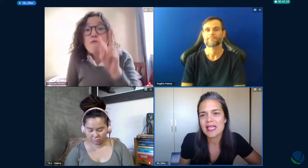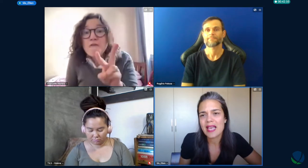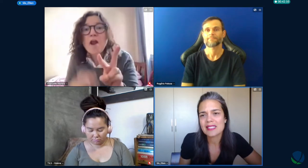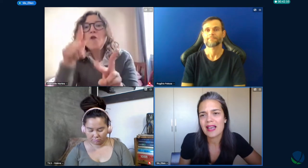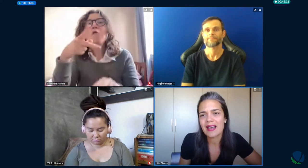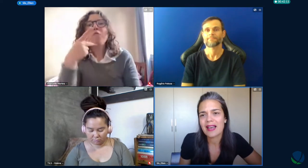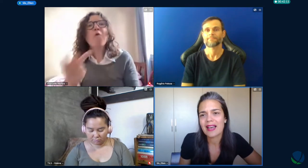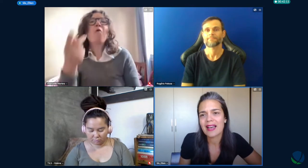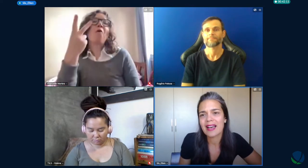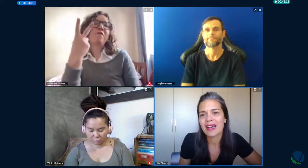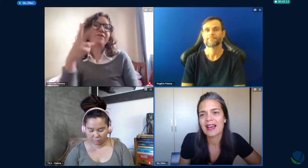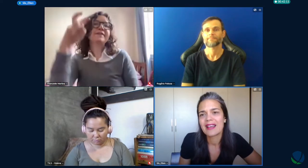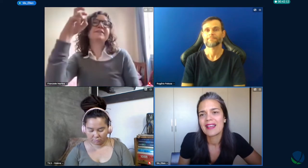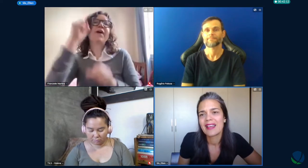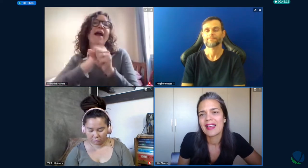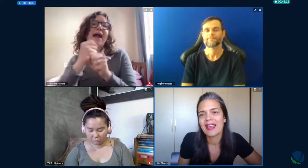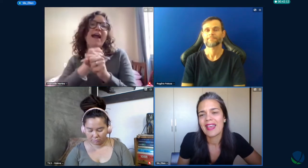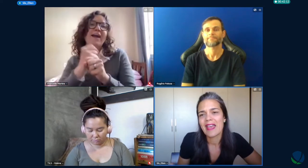fazer